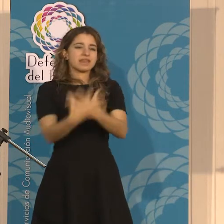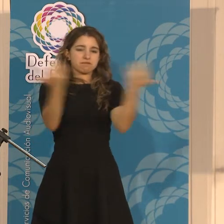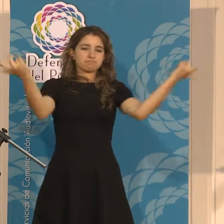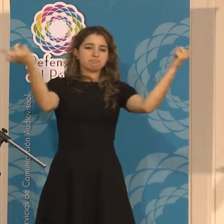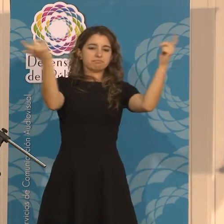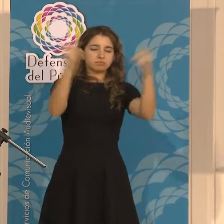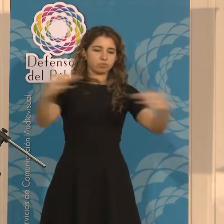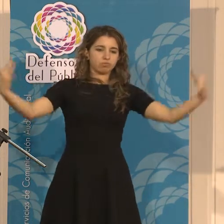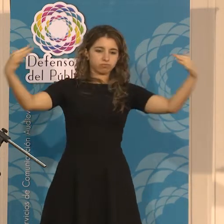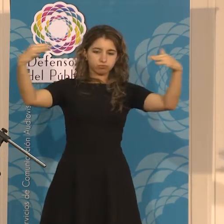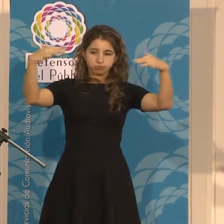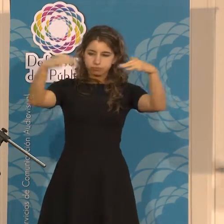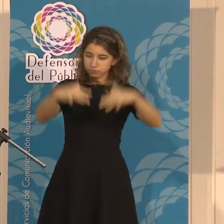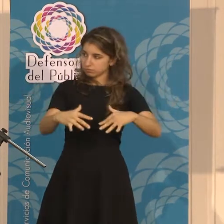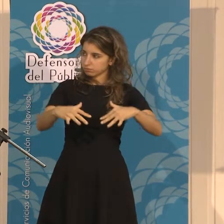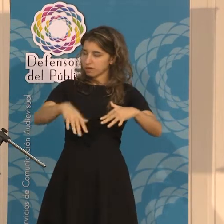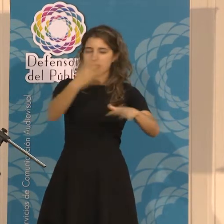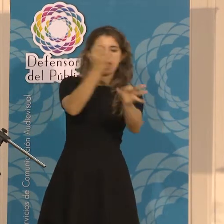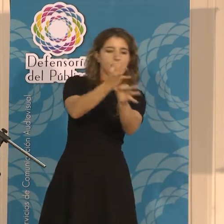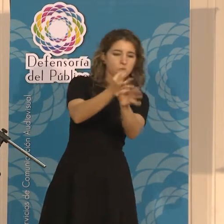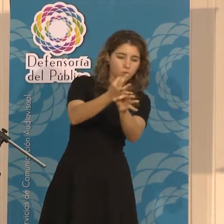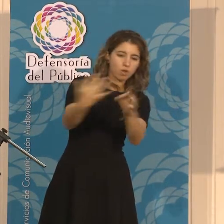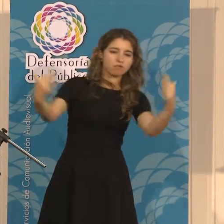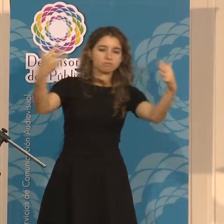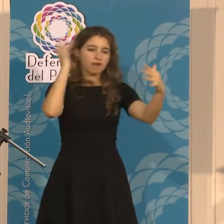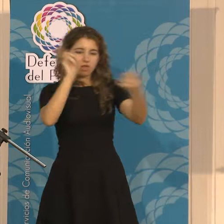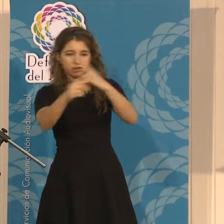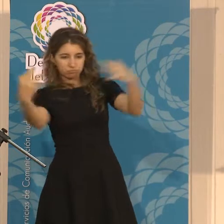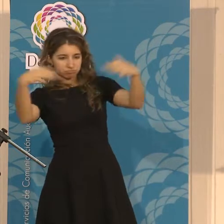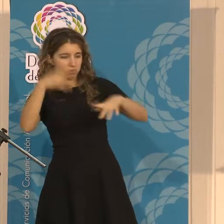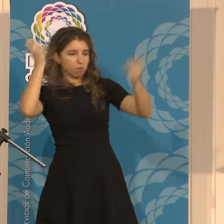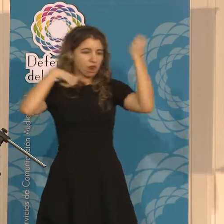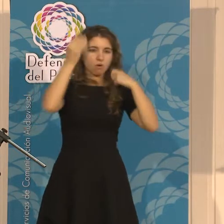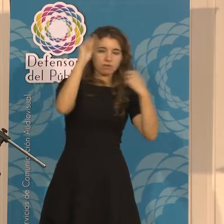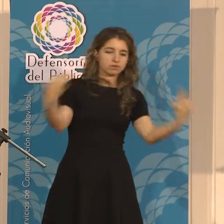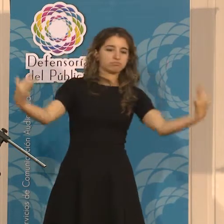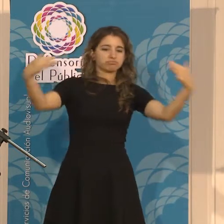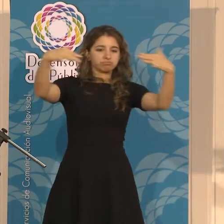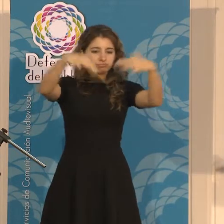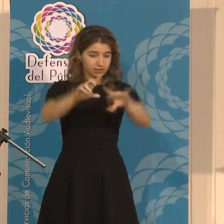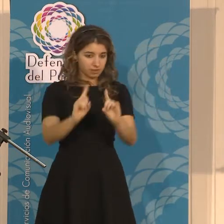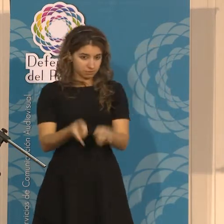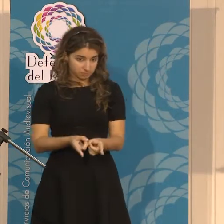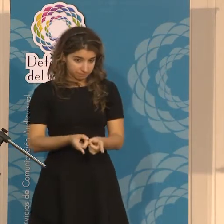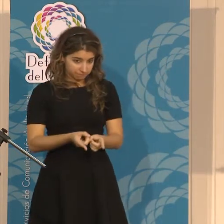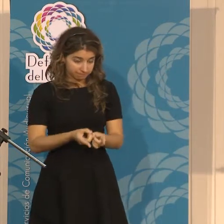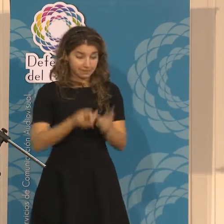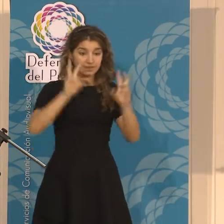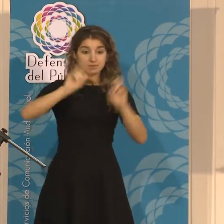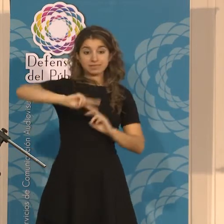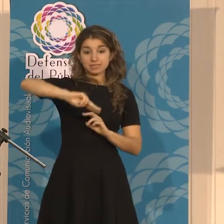medios con estas características de brasil y de paraguay a río ahora a esta segunda premisa